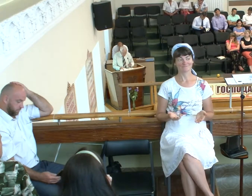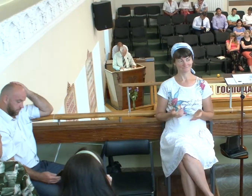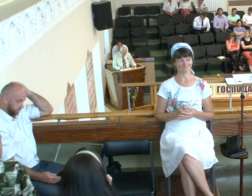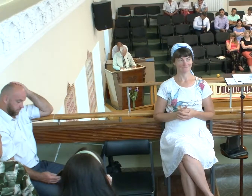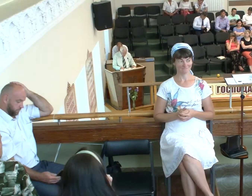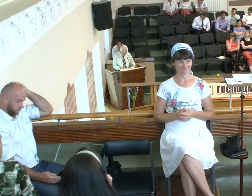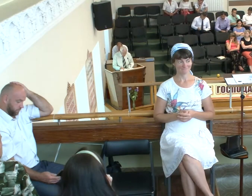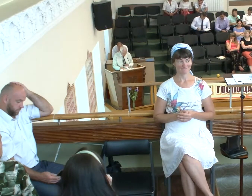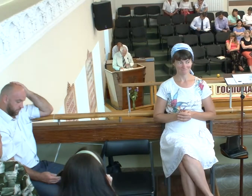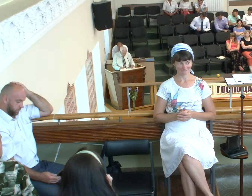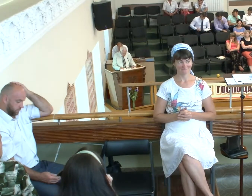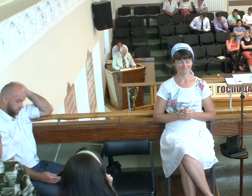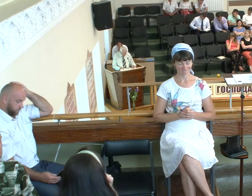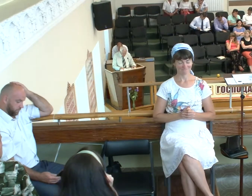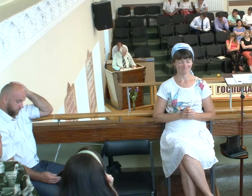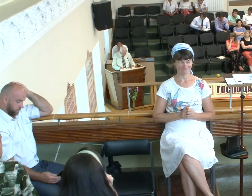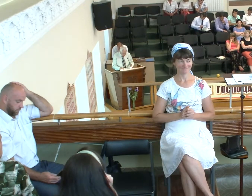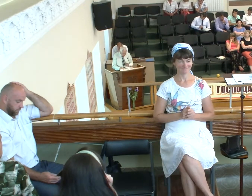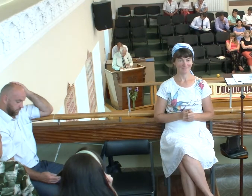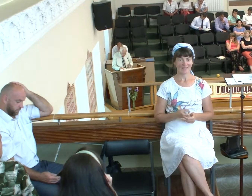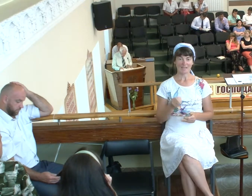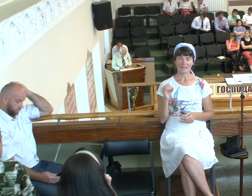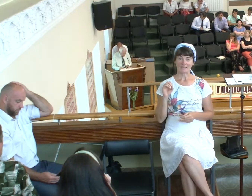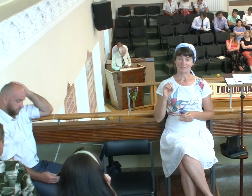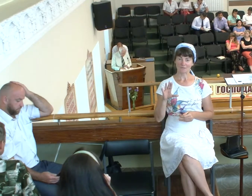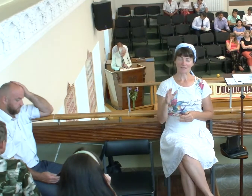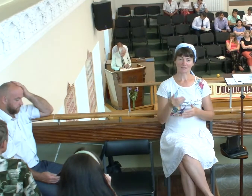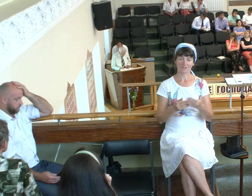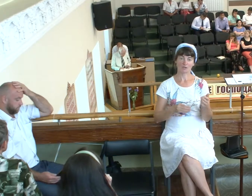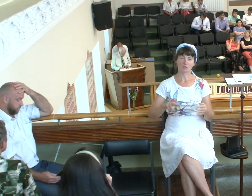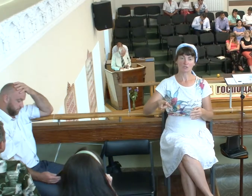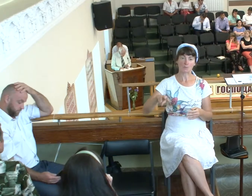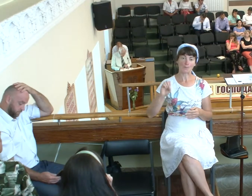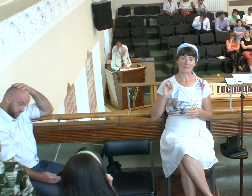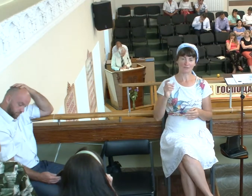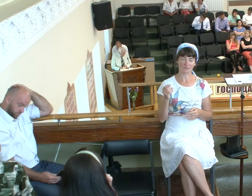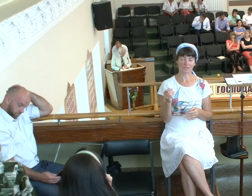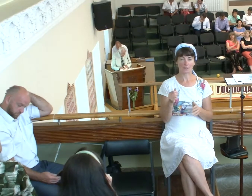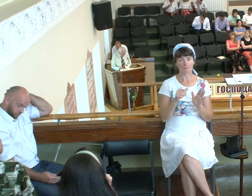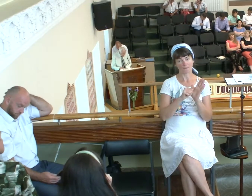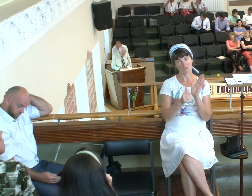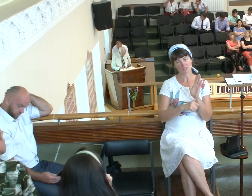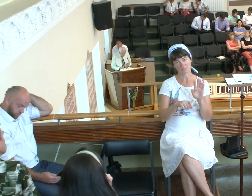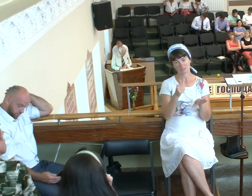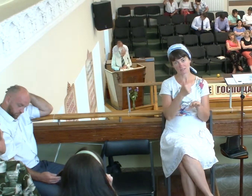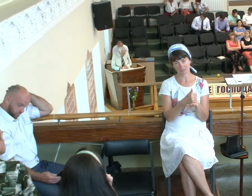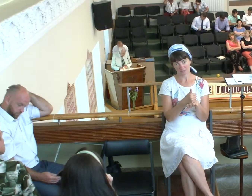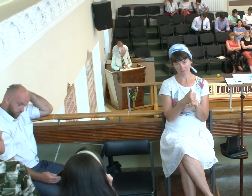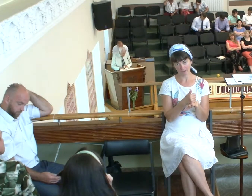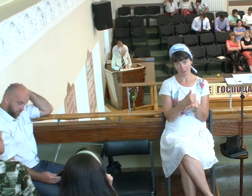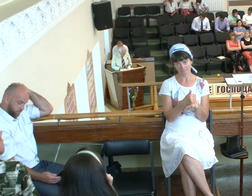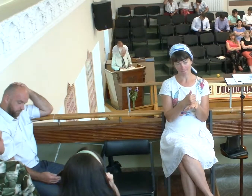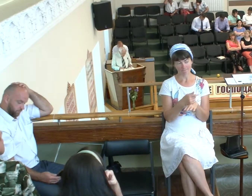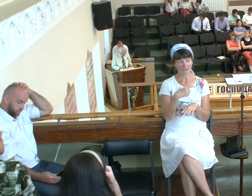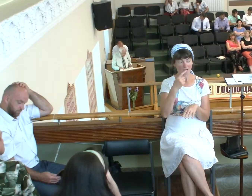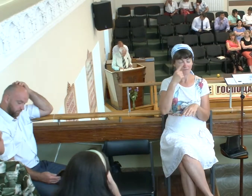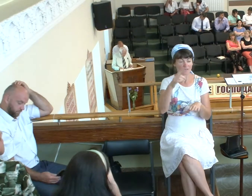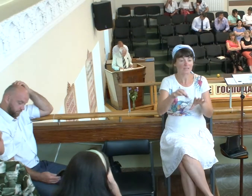от Матфея, 16 глава, мы читаем, когда Он говорил о выборе